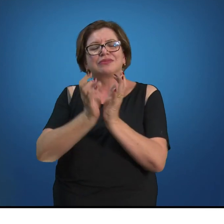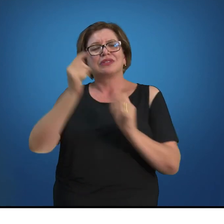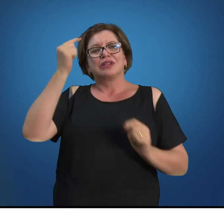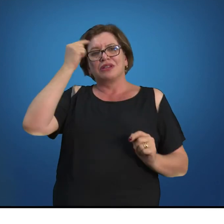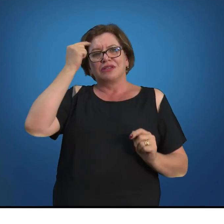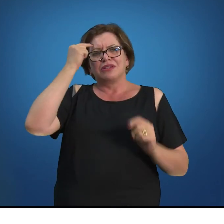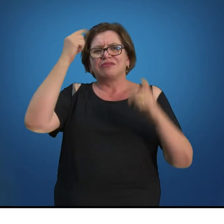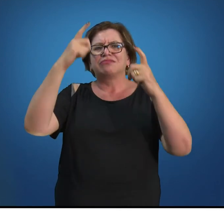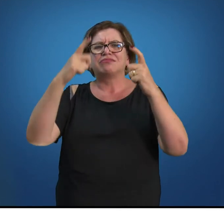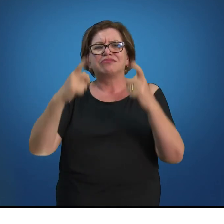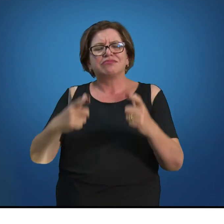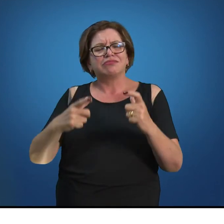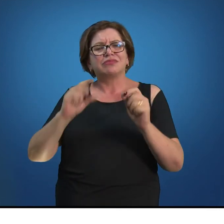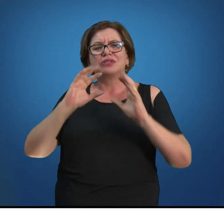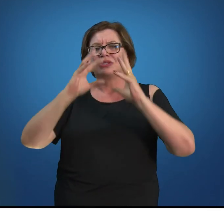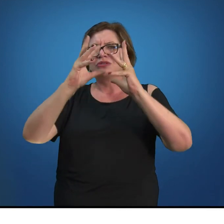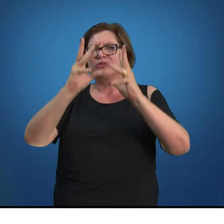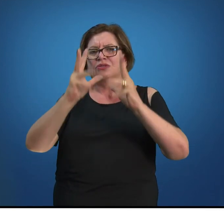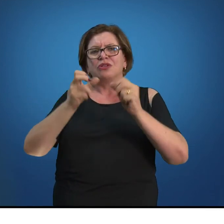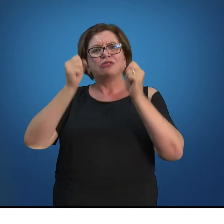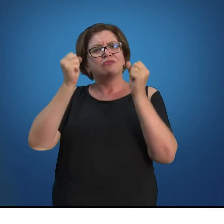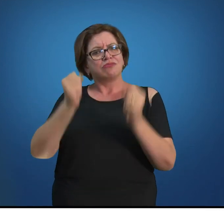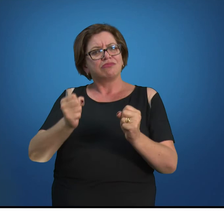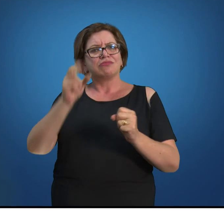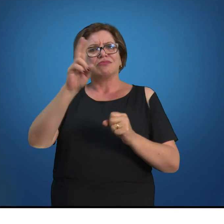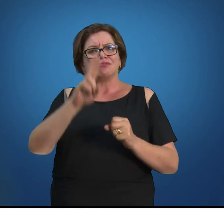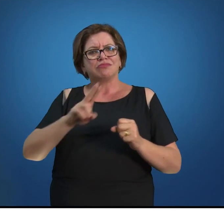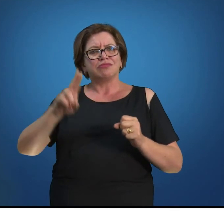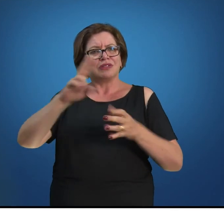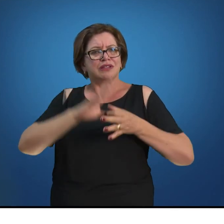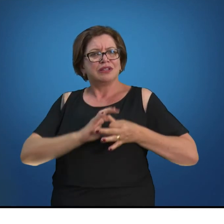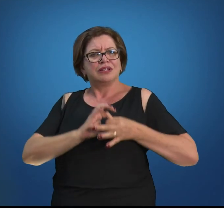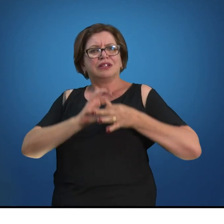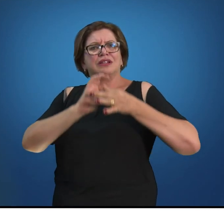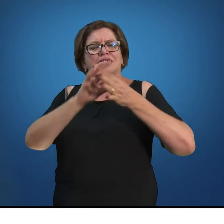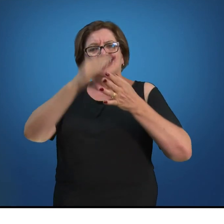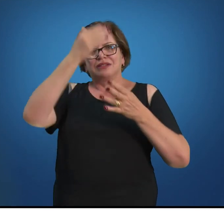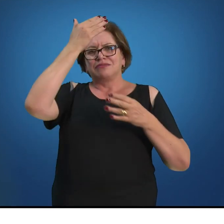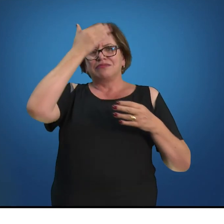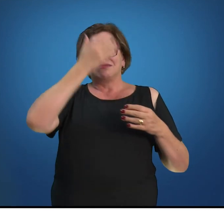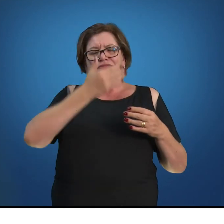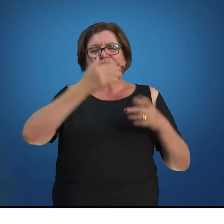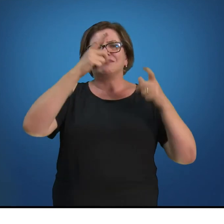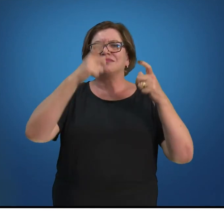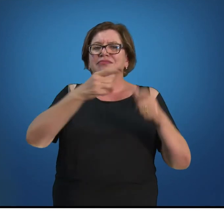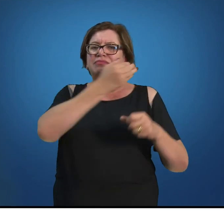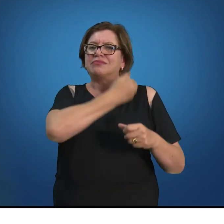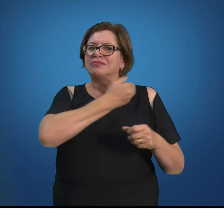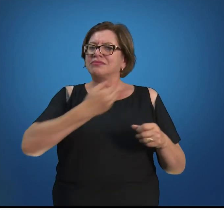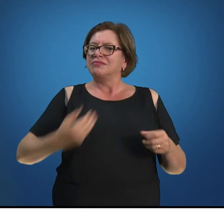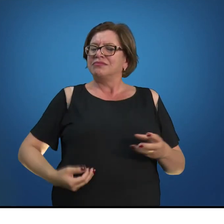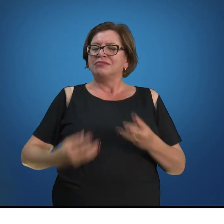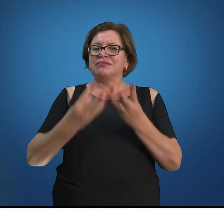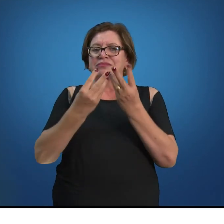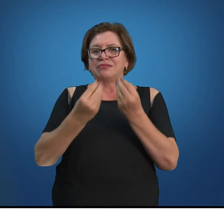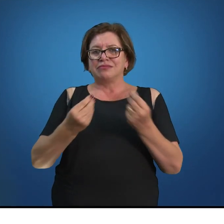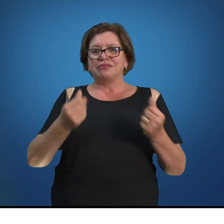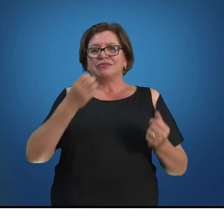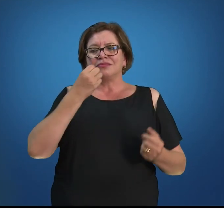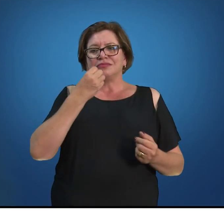nos espaços em que todos podem circular livremente, com a garantia de espaços públicos com qualidade,